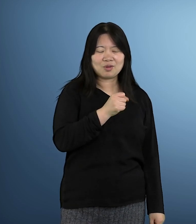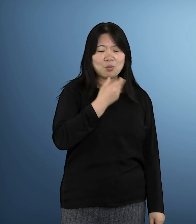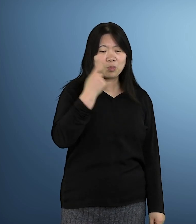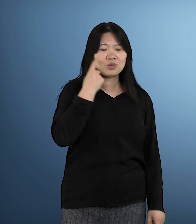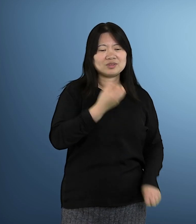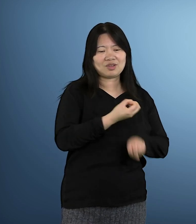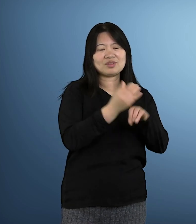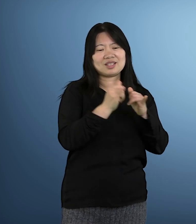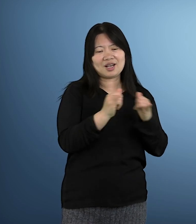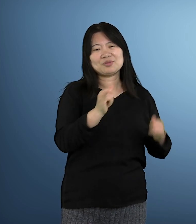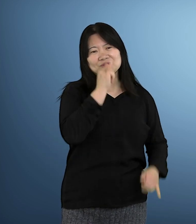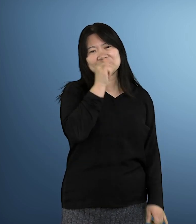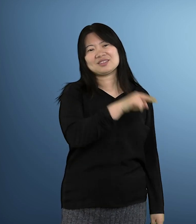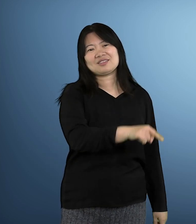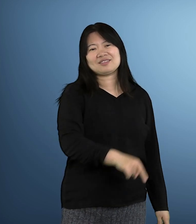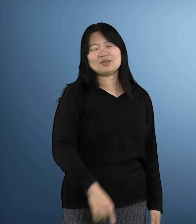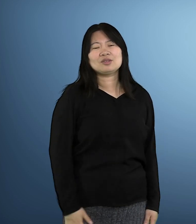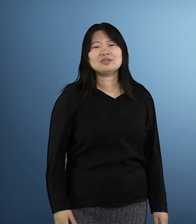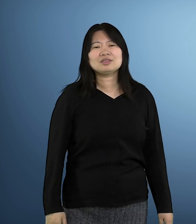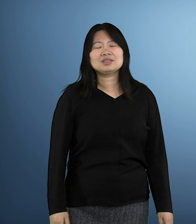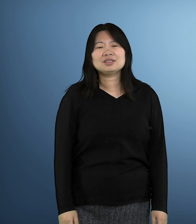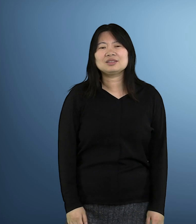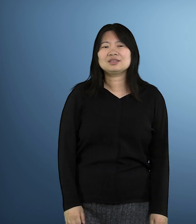복음을 전하는 사람들이 있었어요.